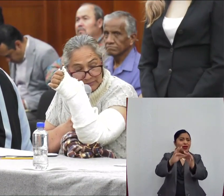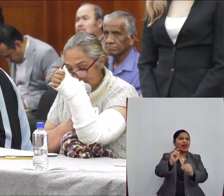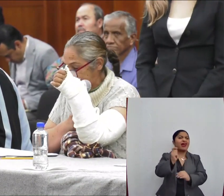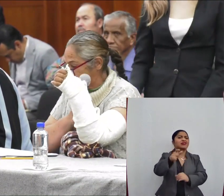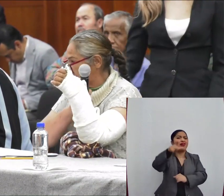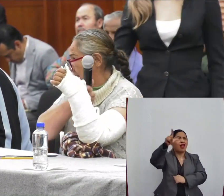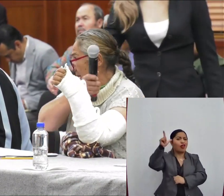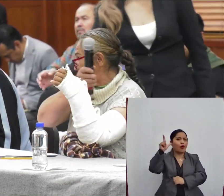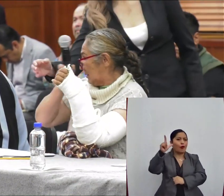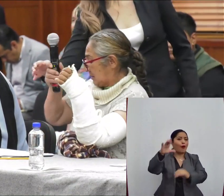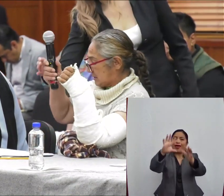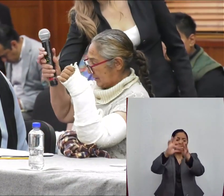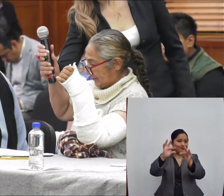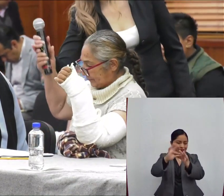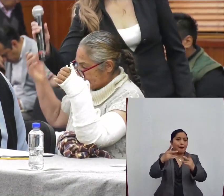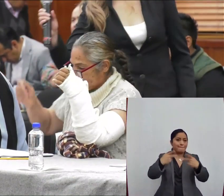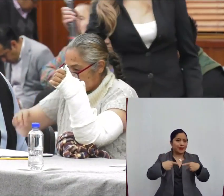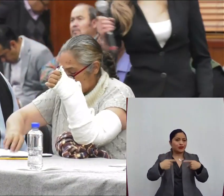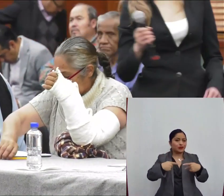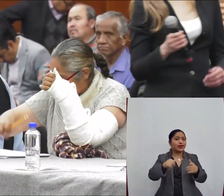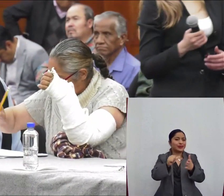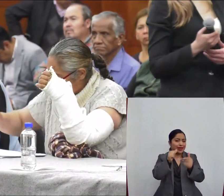cuánto?